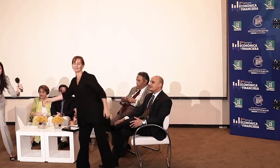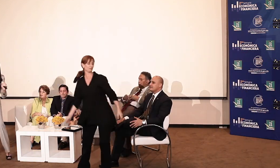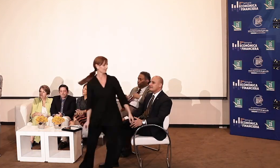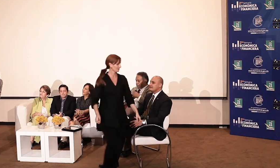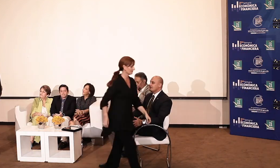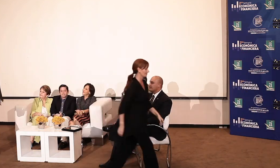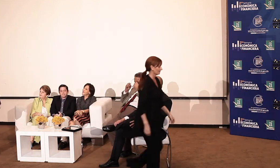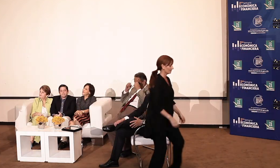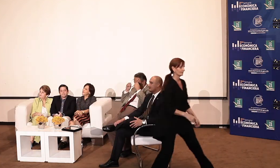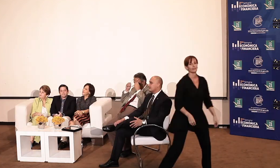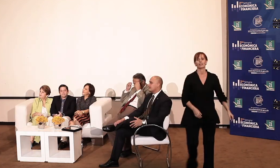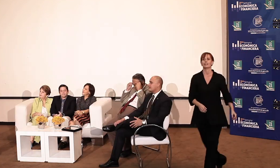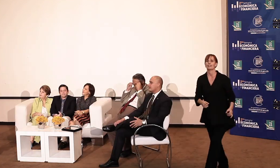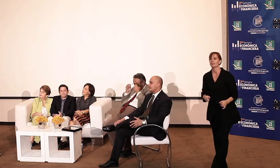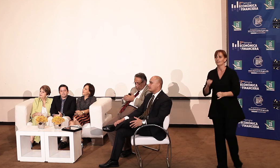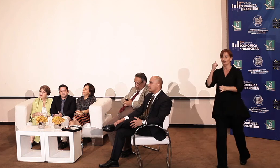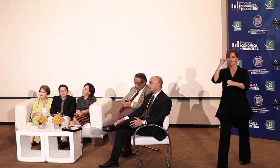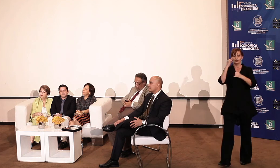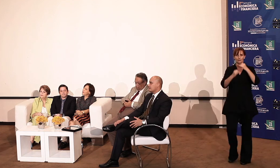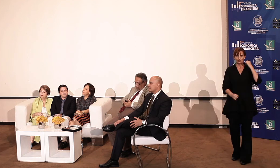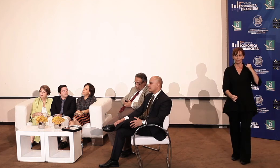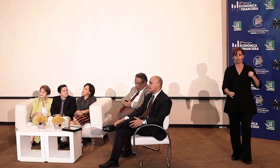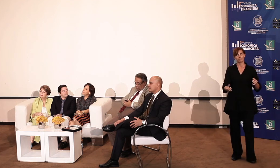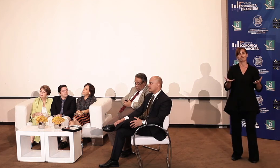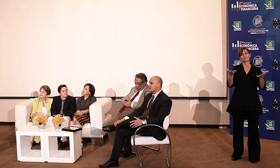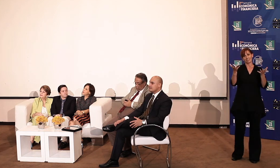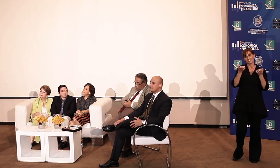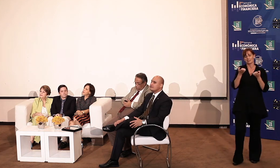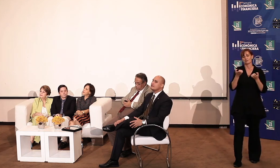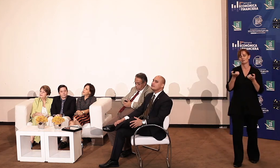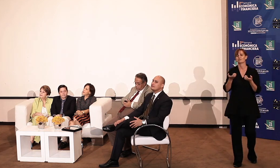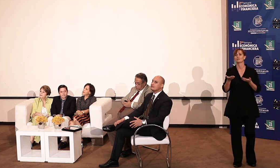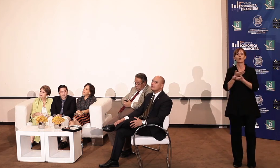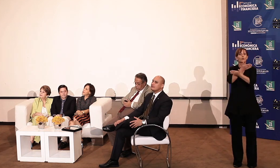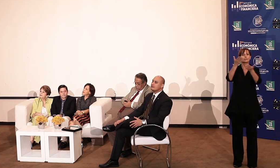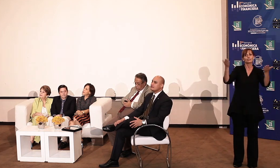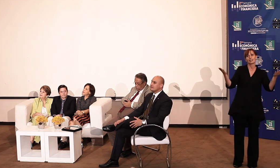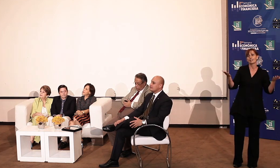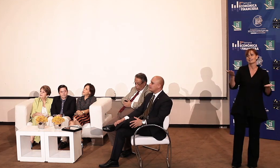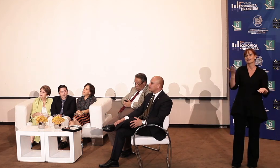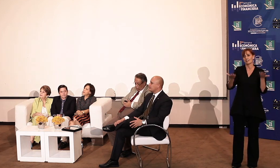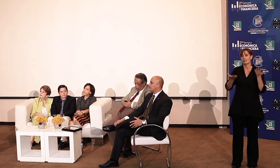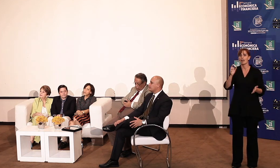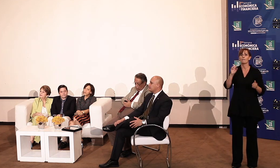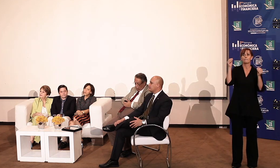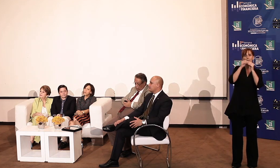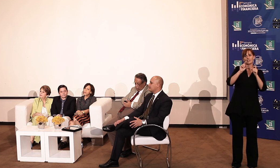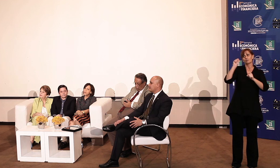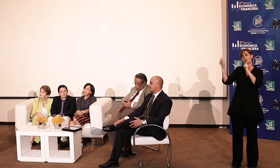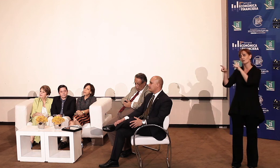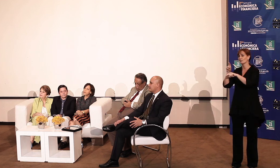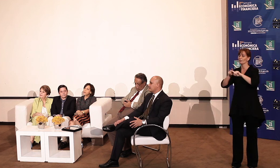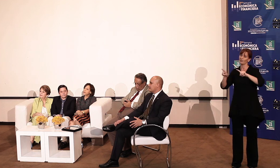y por último me hubiese encantado que darle la oportunidad a que hagan otras preguntas pero ya no tenemos